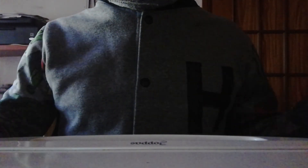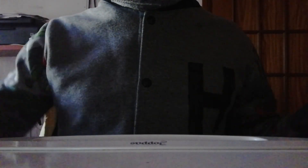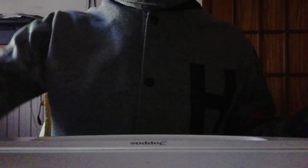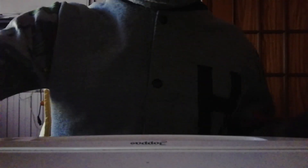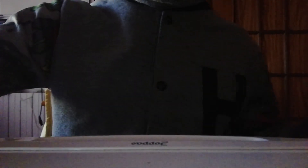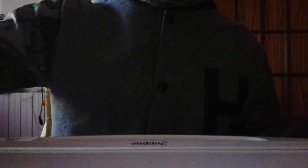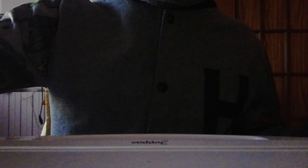mio